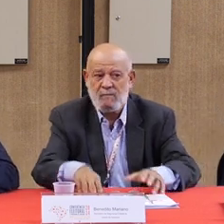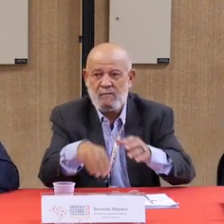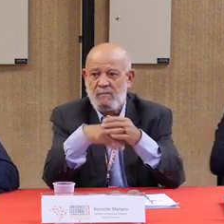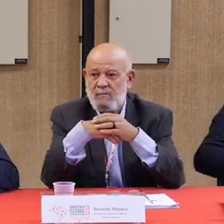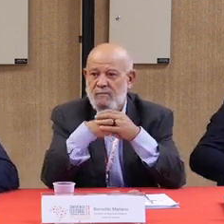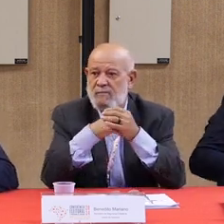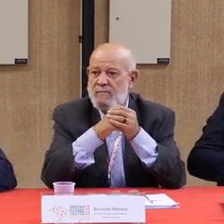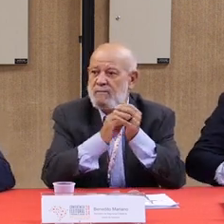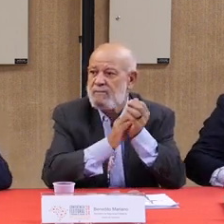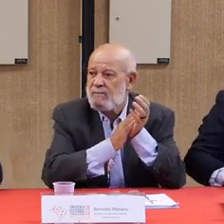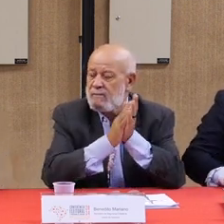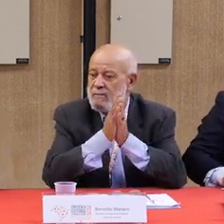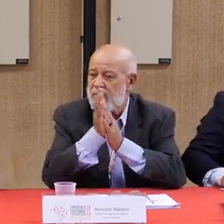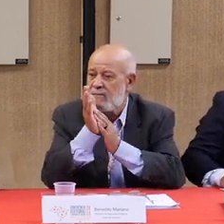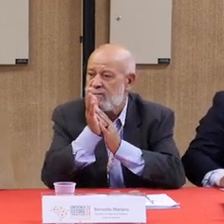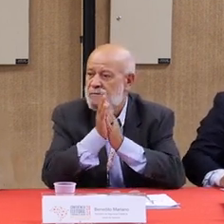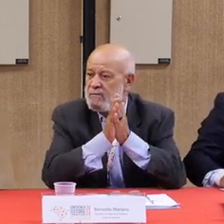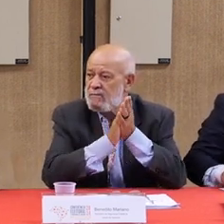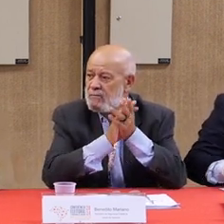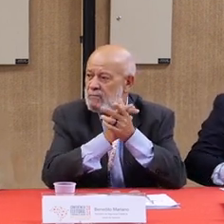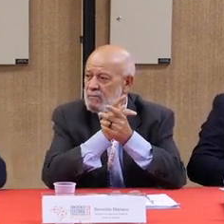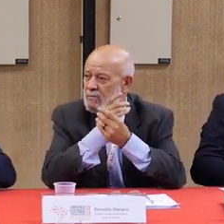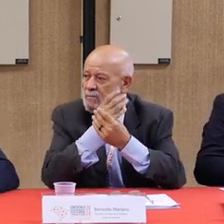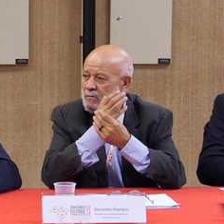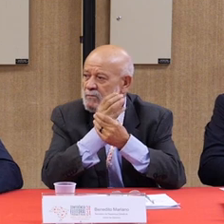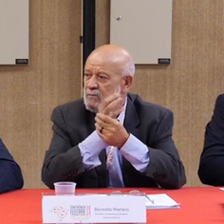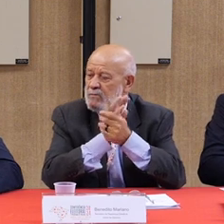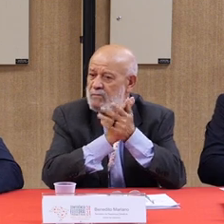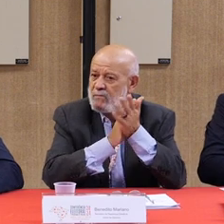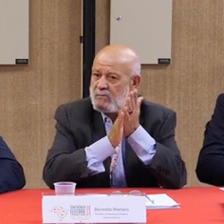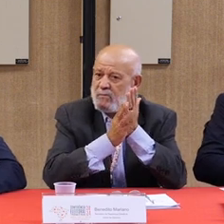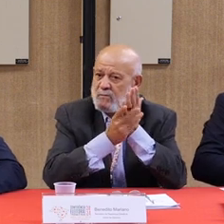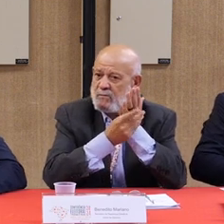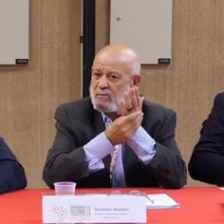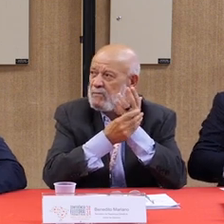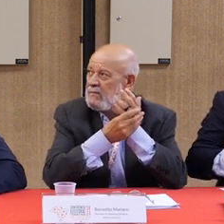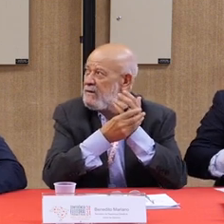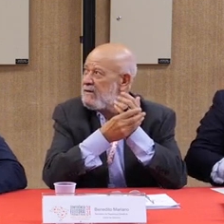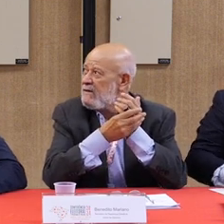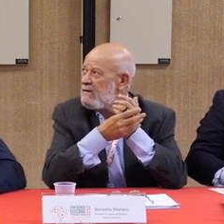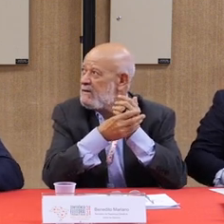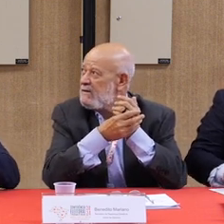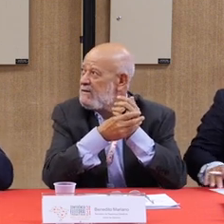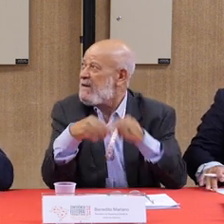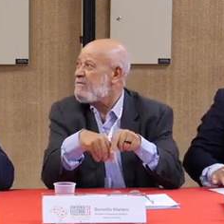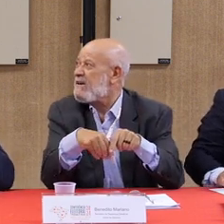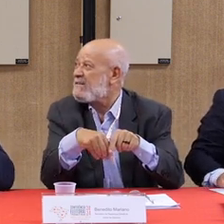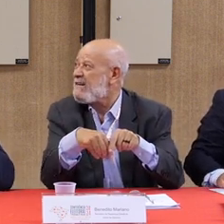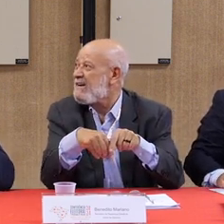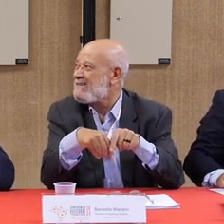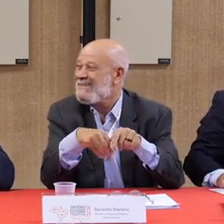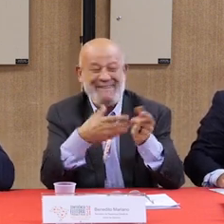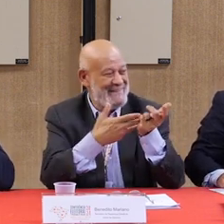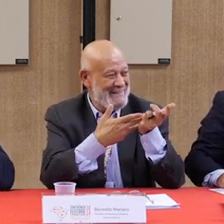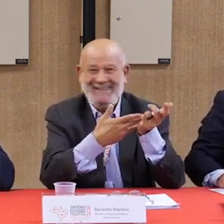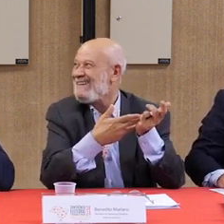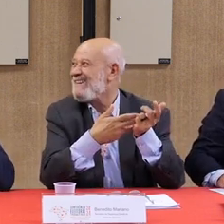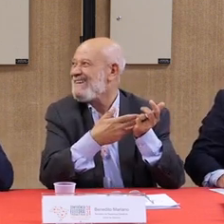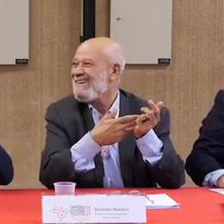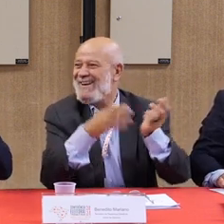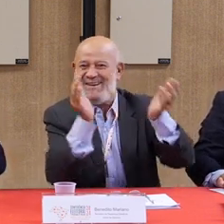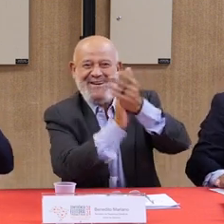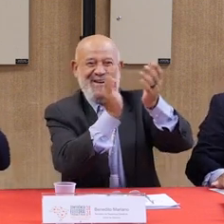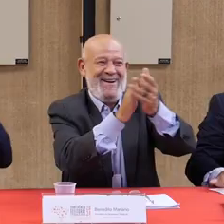para apoiar o presidente Lula no ano passado. Com coragem, com determinação, incansável. E eu queria dizer, e